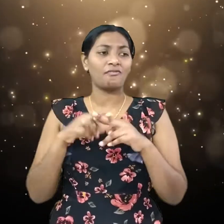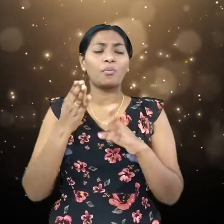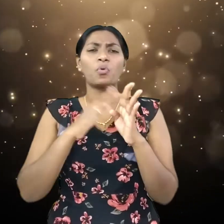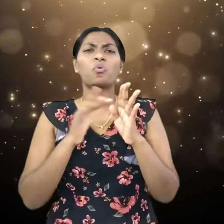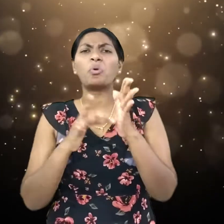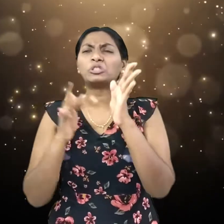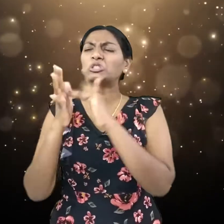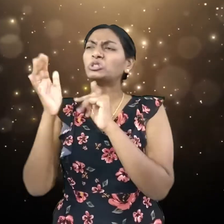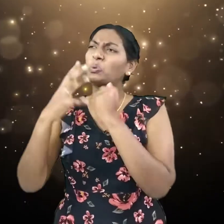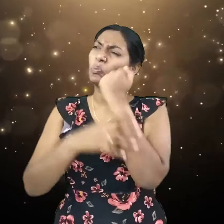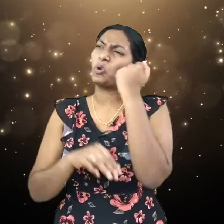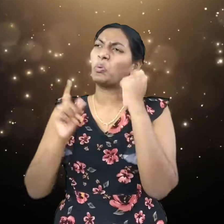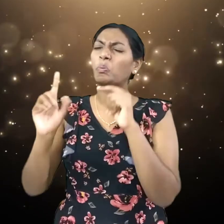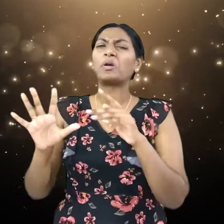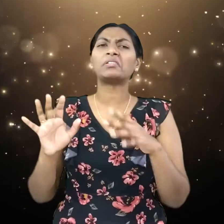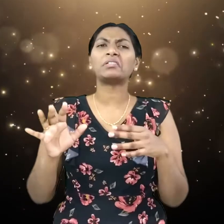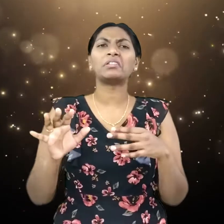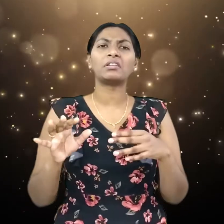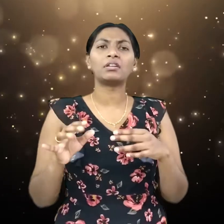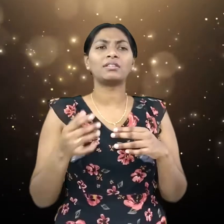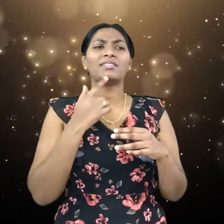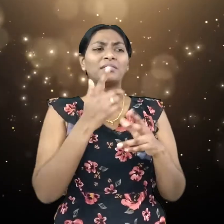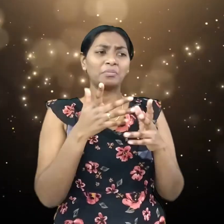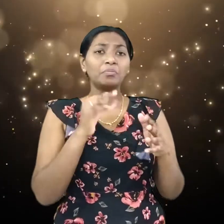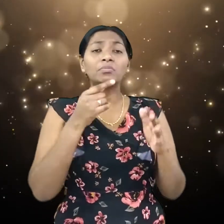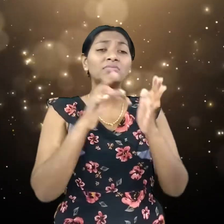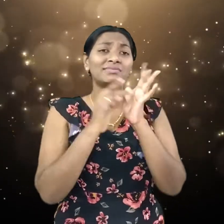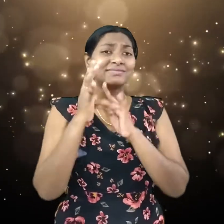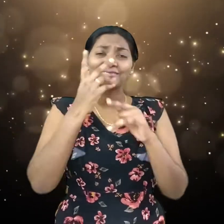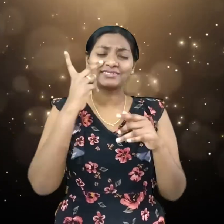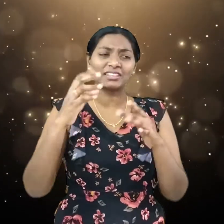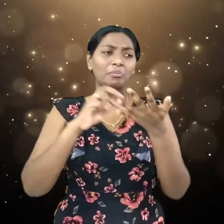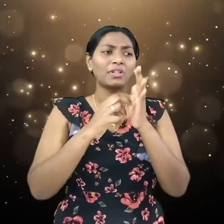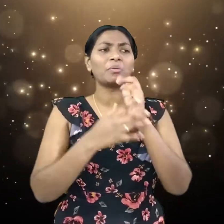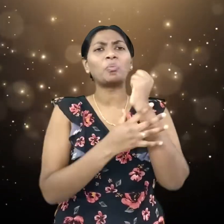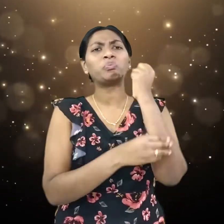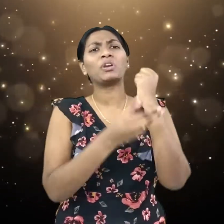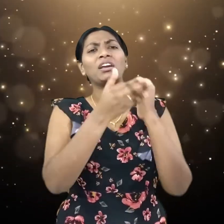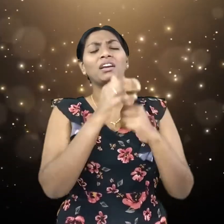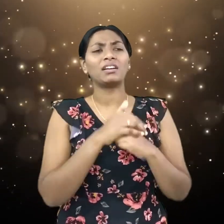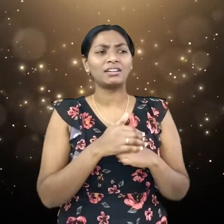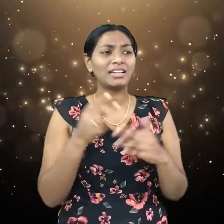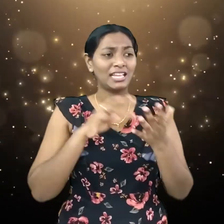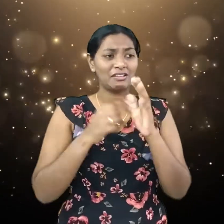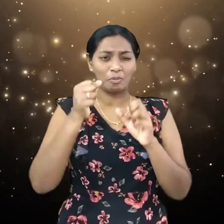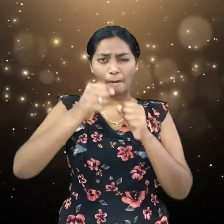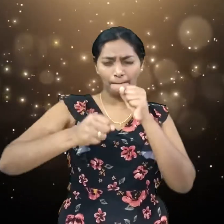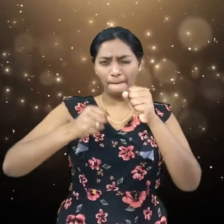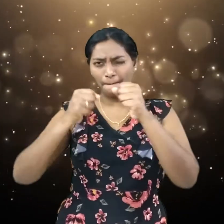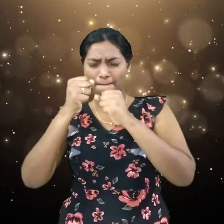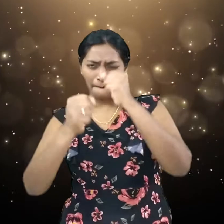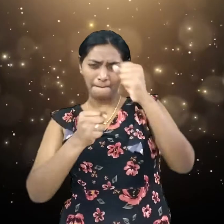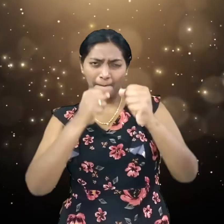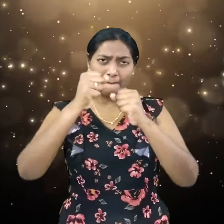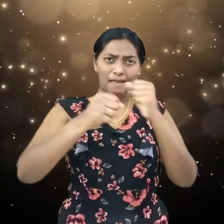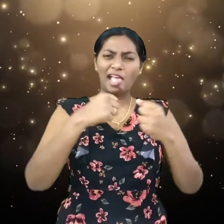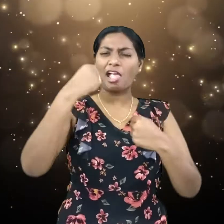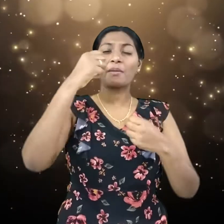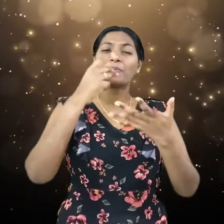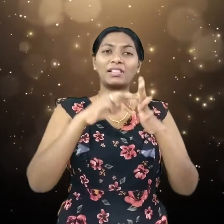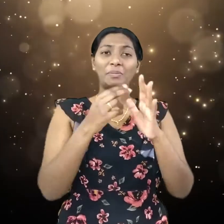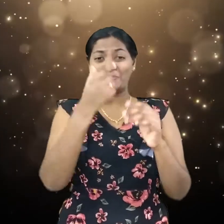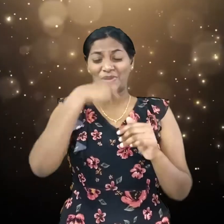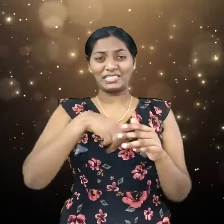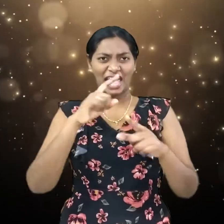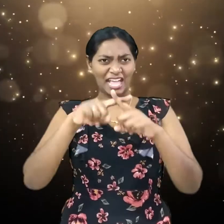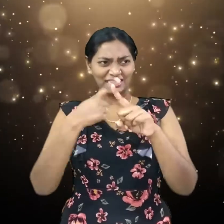अभी तक तो उन्होंने इतना पैसा देखा नहीं जितना हम उनको दिखाने वाले। प्रेज द लॉर्ड, हालेलुया। एक अच्छे अच्छे बॉक्सर को पता होता है पिटाई खाते रहो